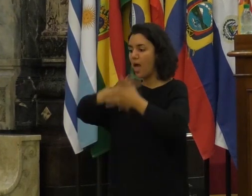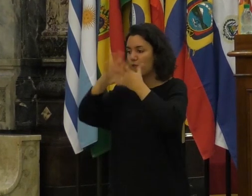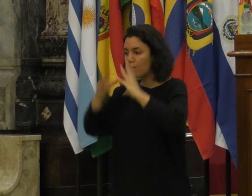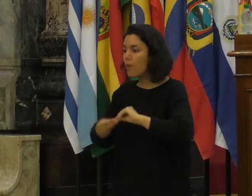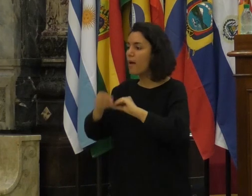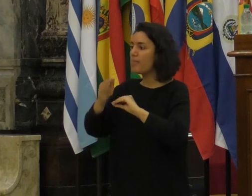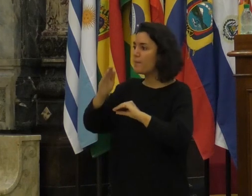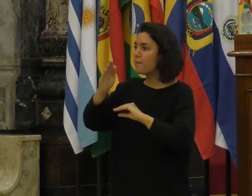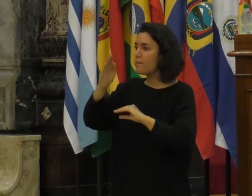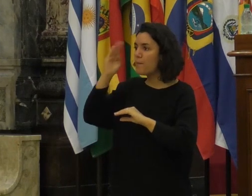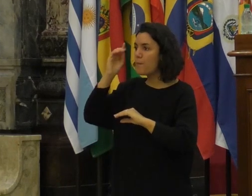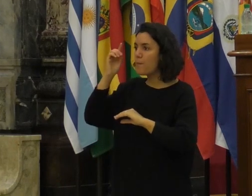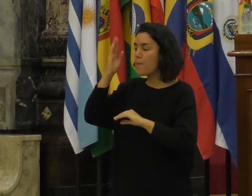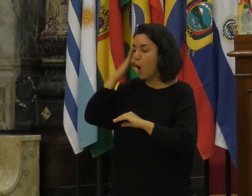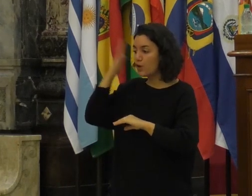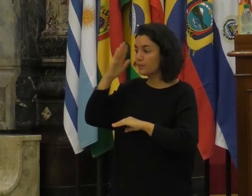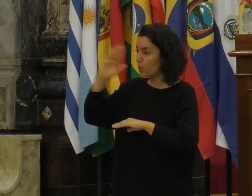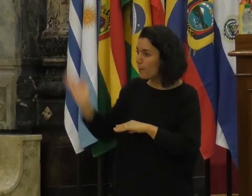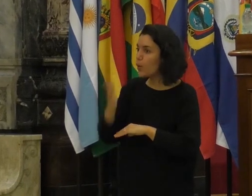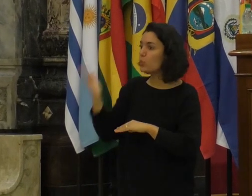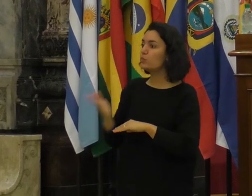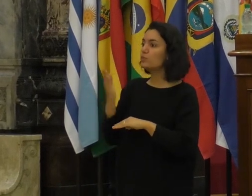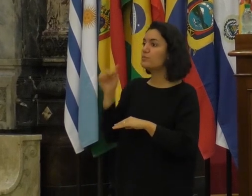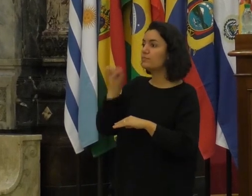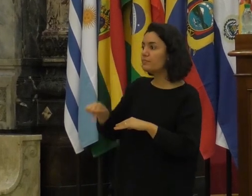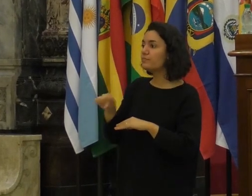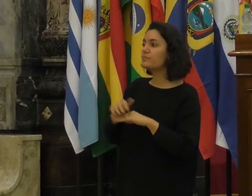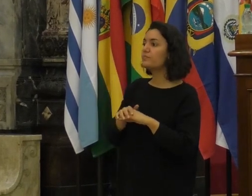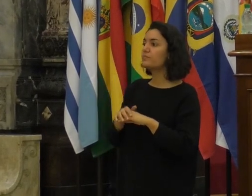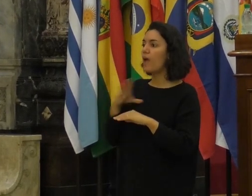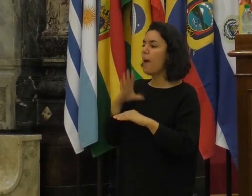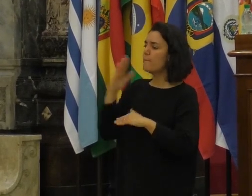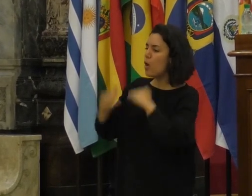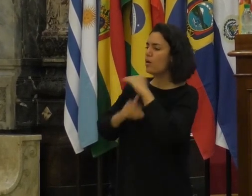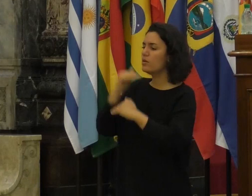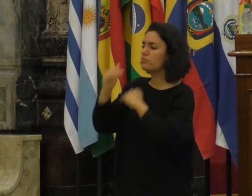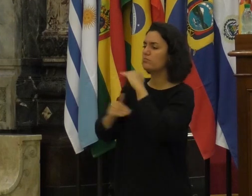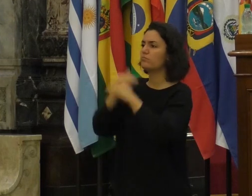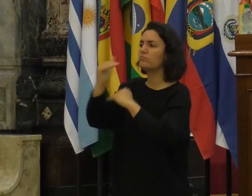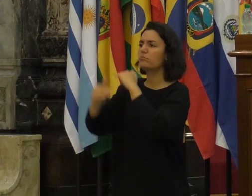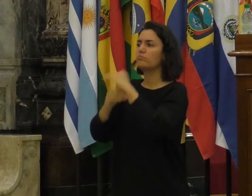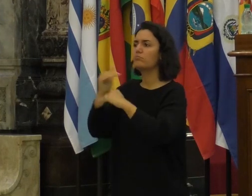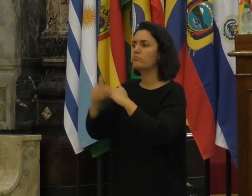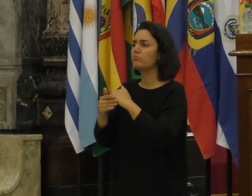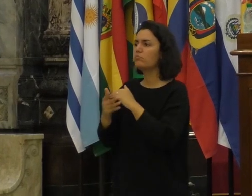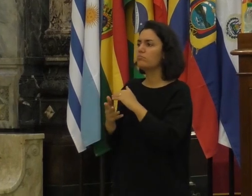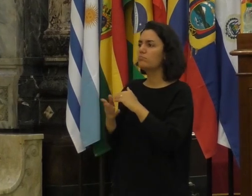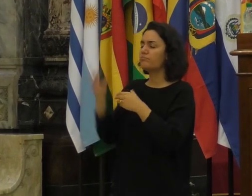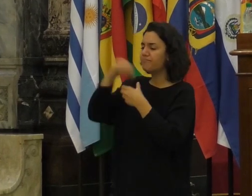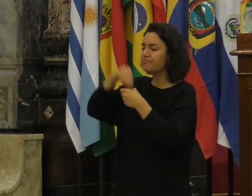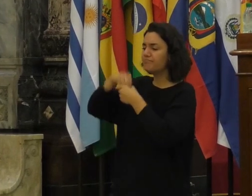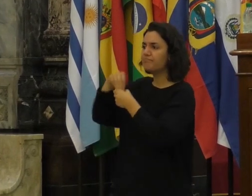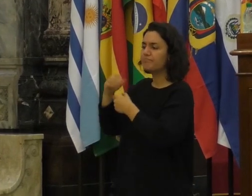producir conocimiento que se ha venido instalando progresivamente a partir de los cambios que se han